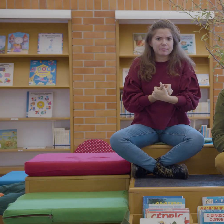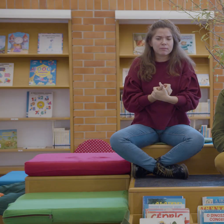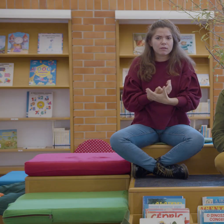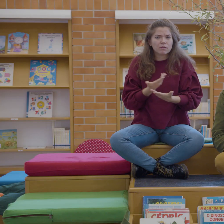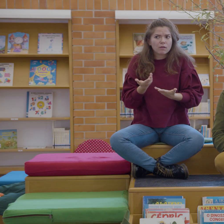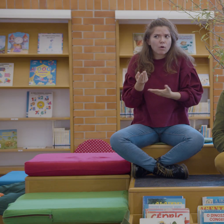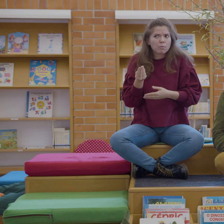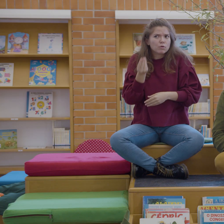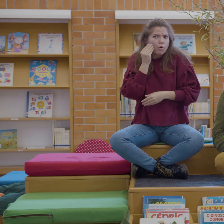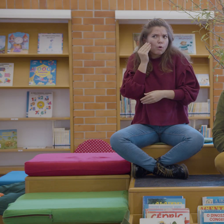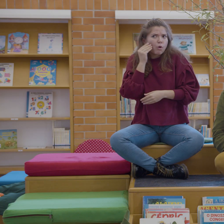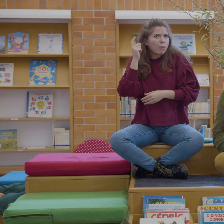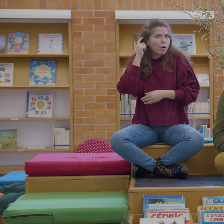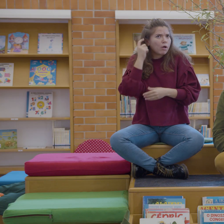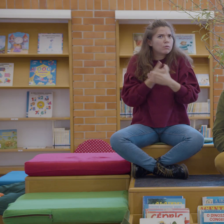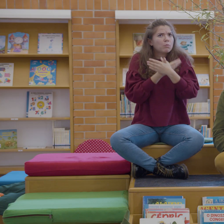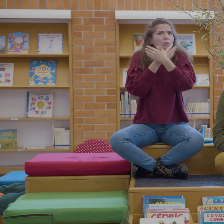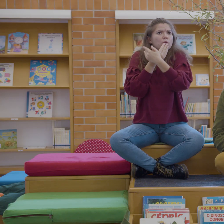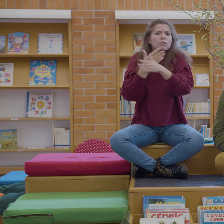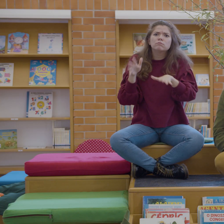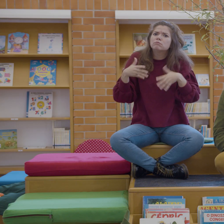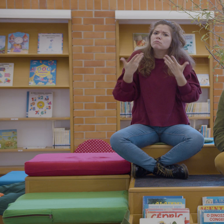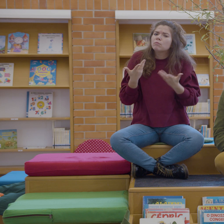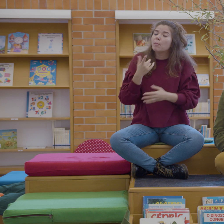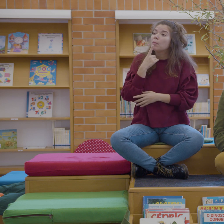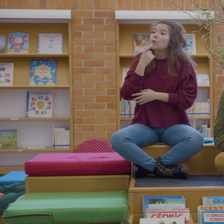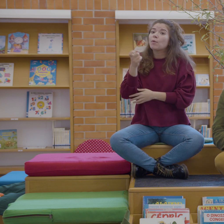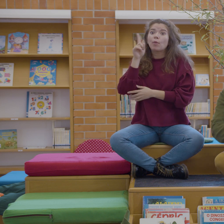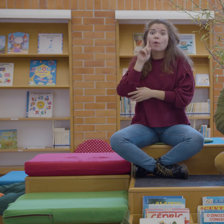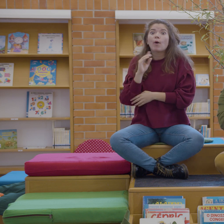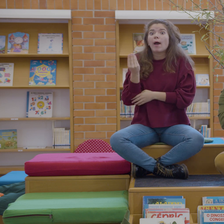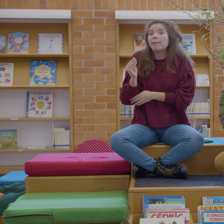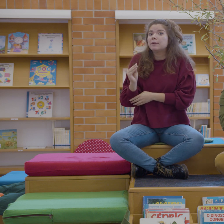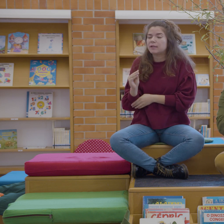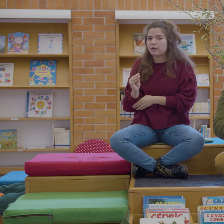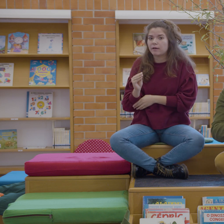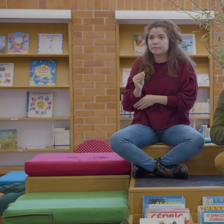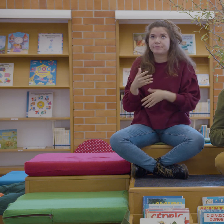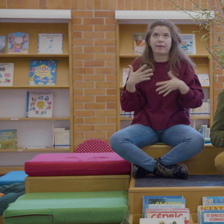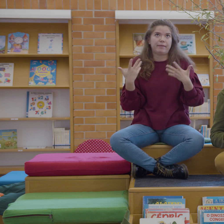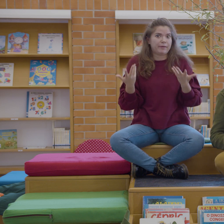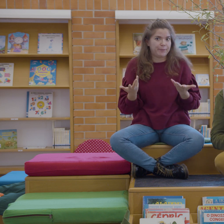E como são as orelhas de borboleta? Perguntou a Mara. Ora,